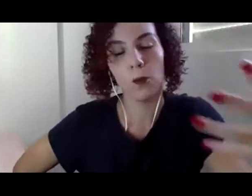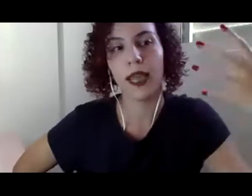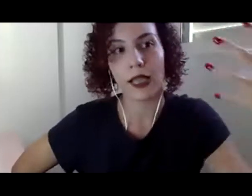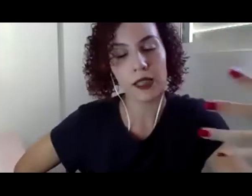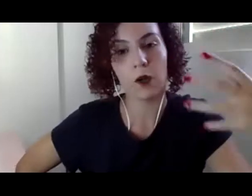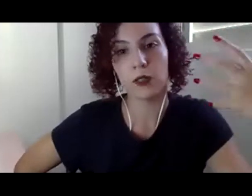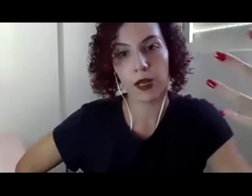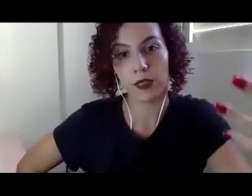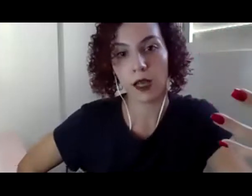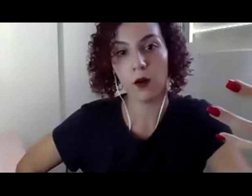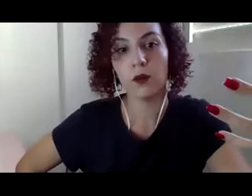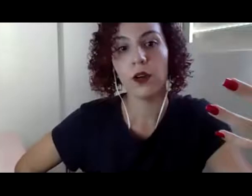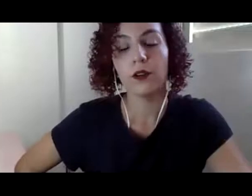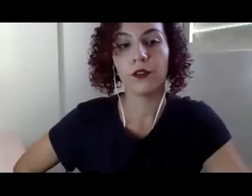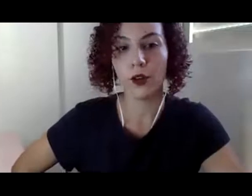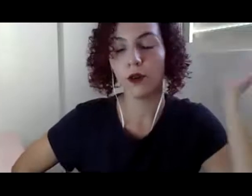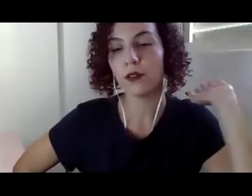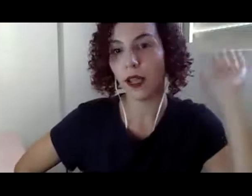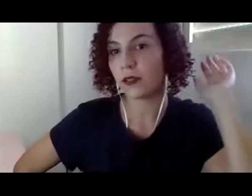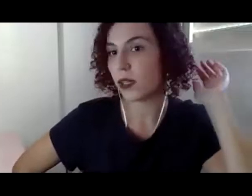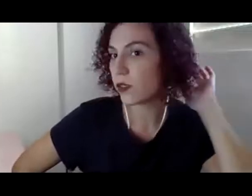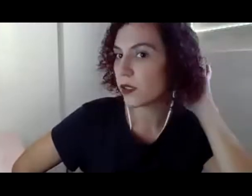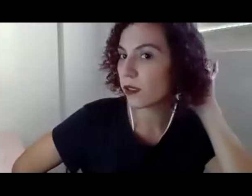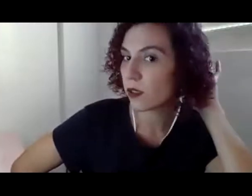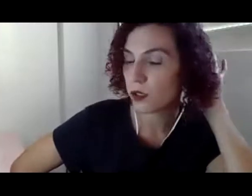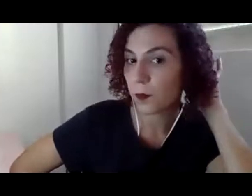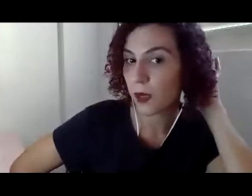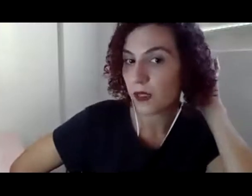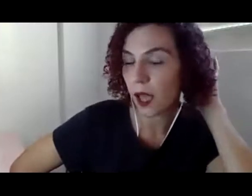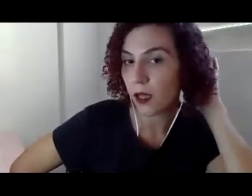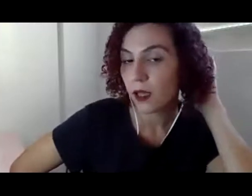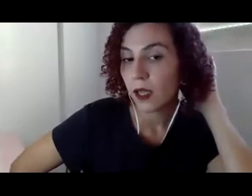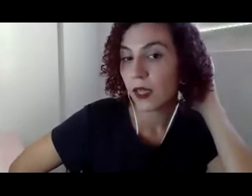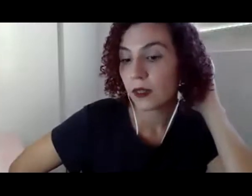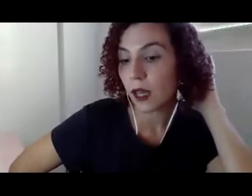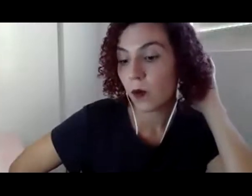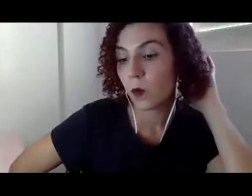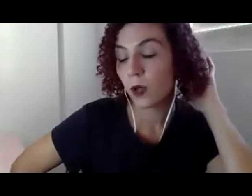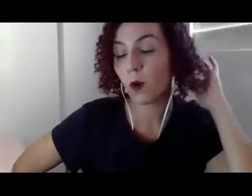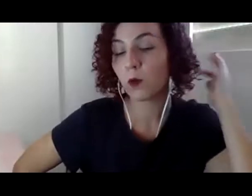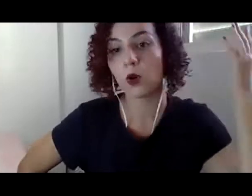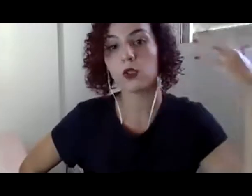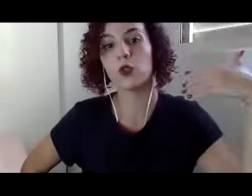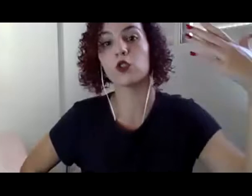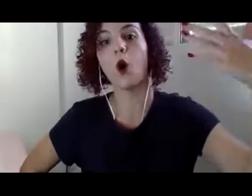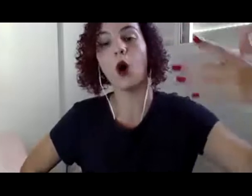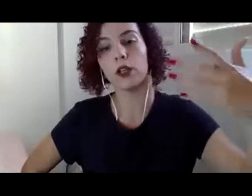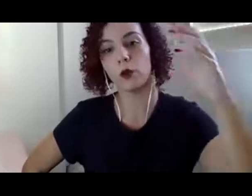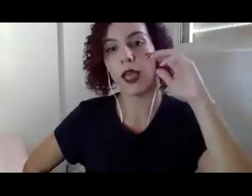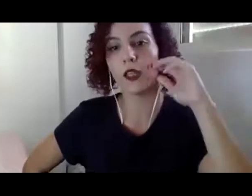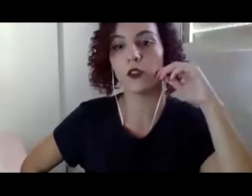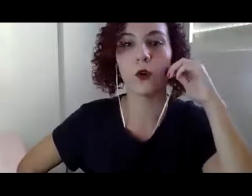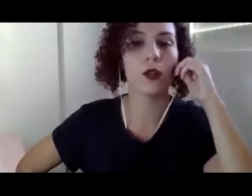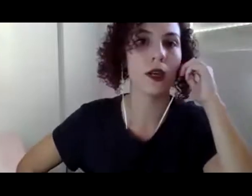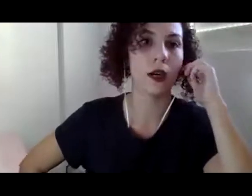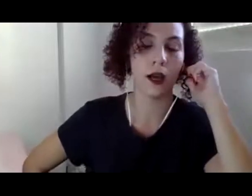de comunicação e expressão, foi ontem, né, gente? Assim, se a gente for pensar. Então, eu não trouxe o histórico,